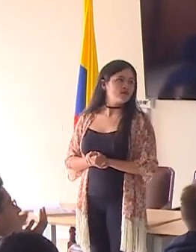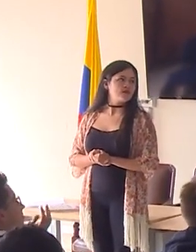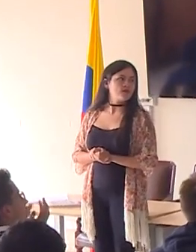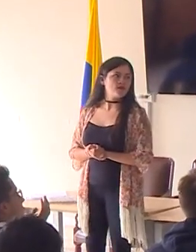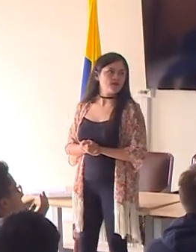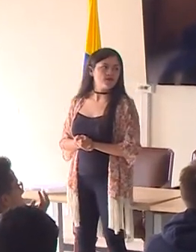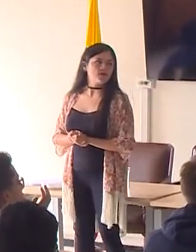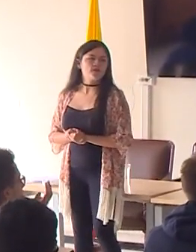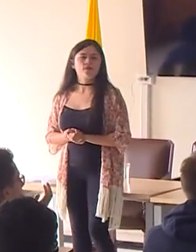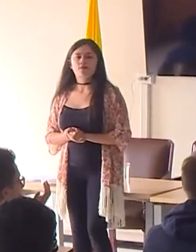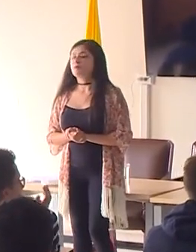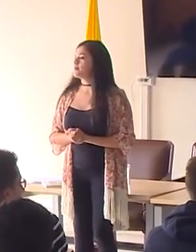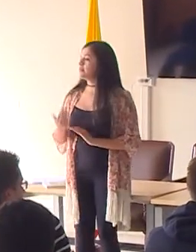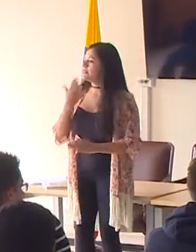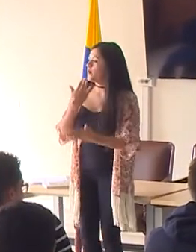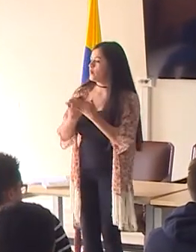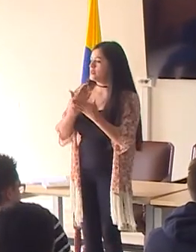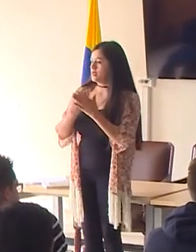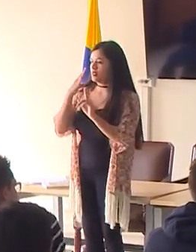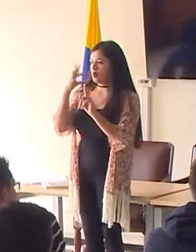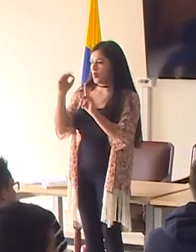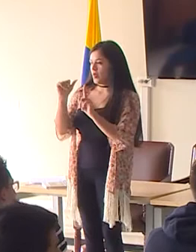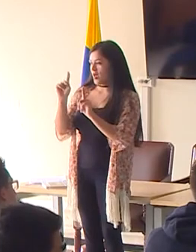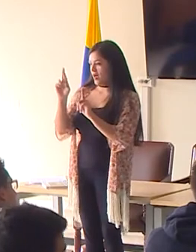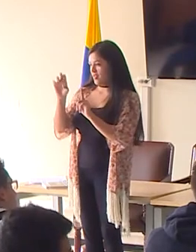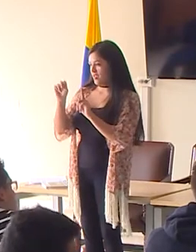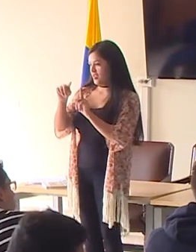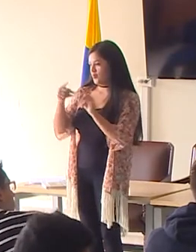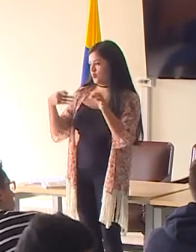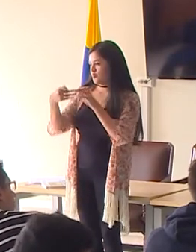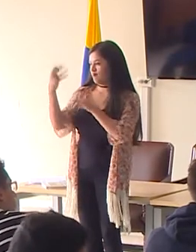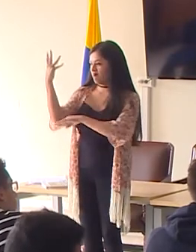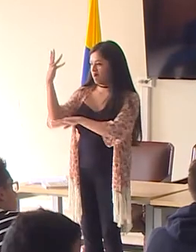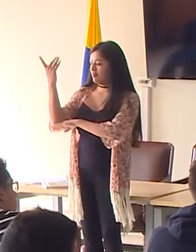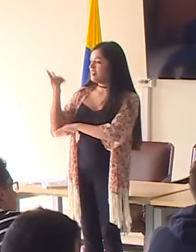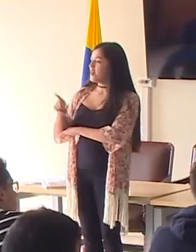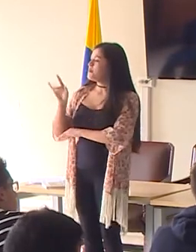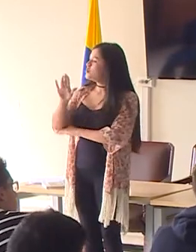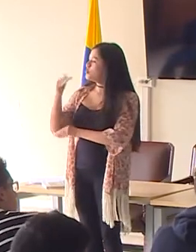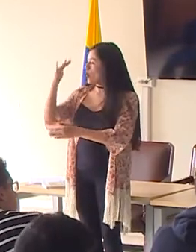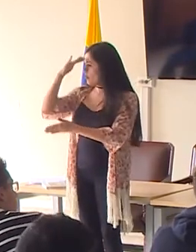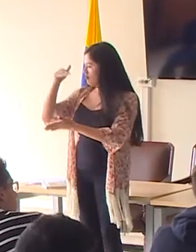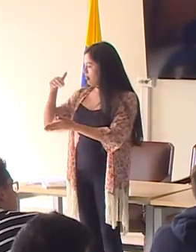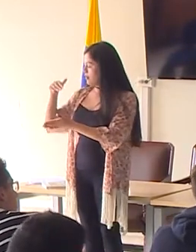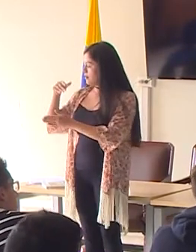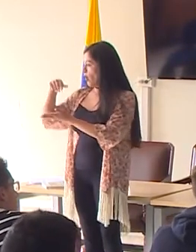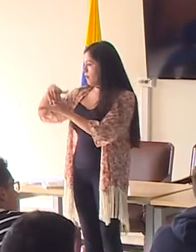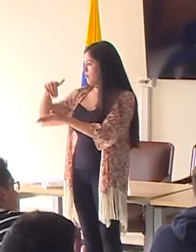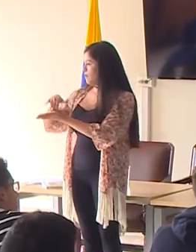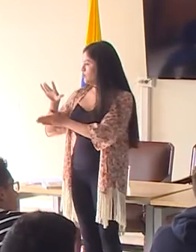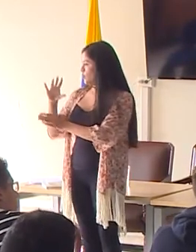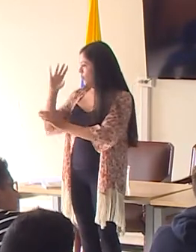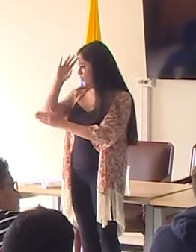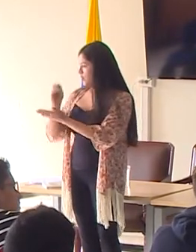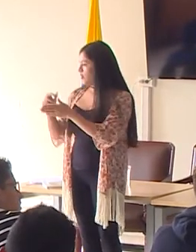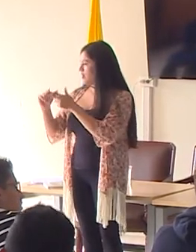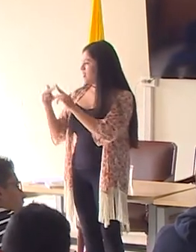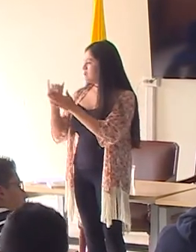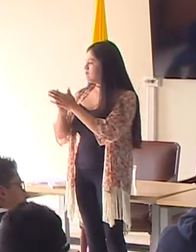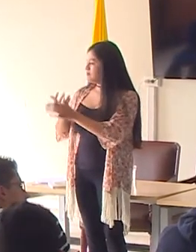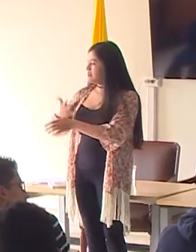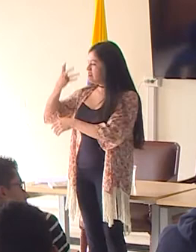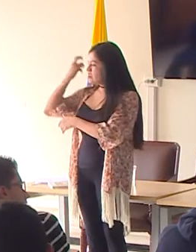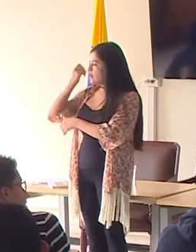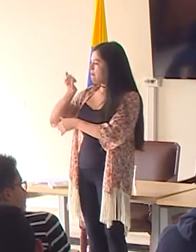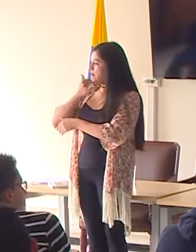bueno muchas gracias a adrián por su presentación y su perspectiva también de las tendencias a nivel histórico que han venido pasando históricamente